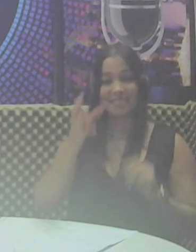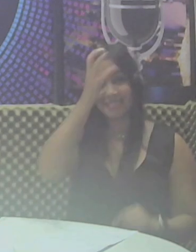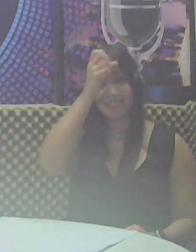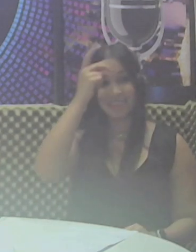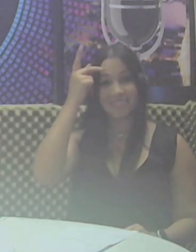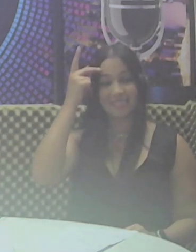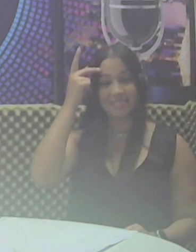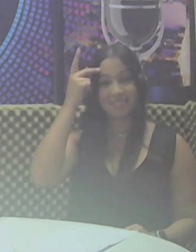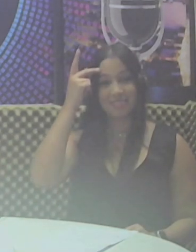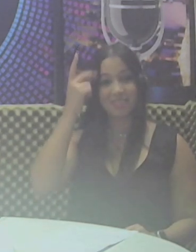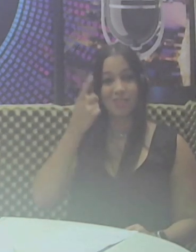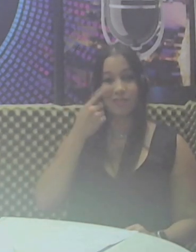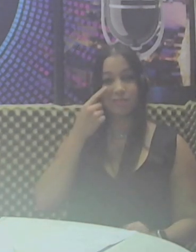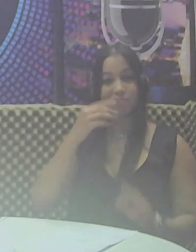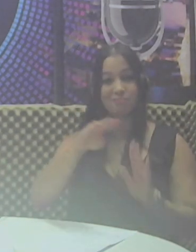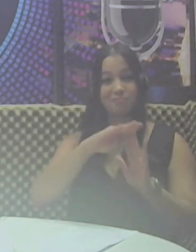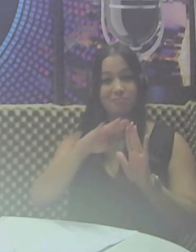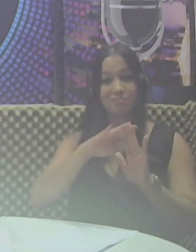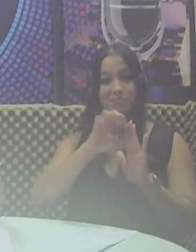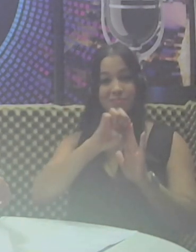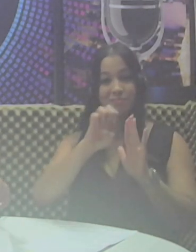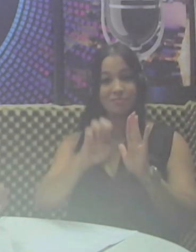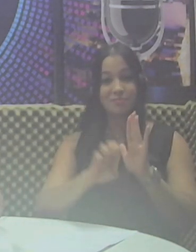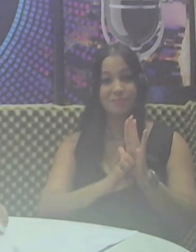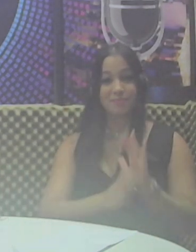confira os editais.